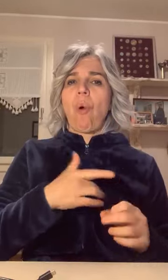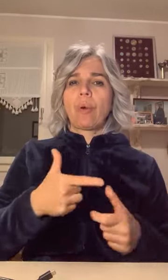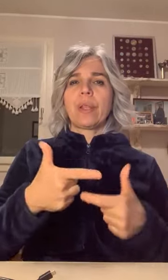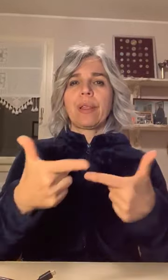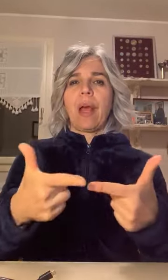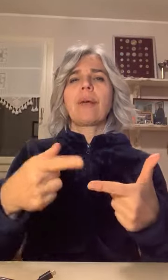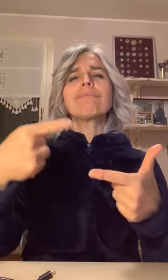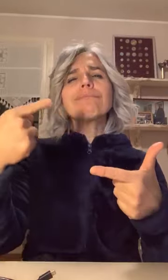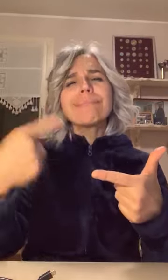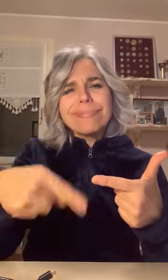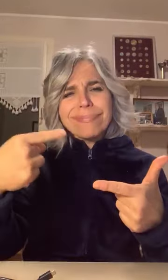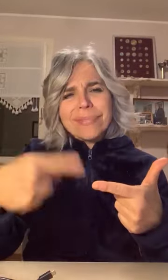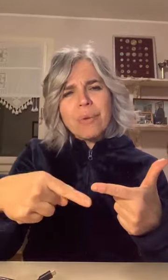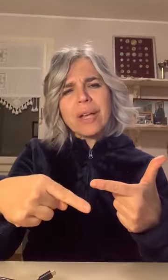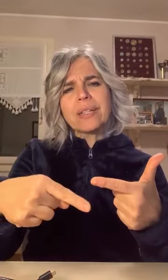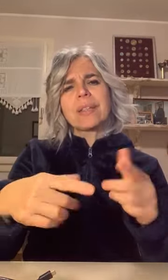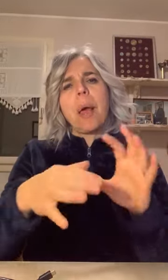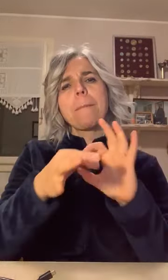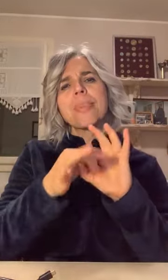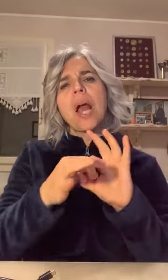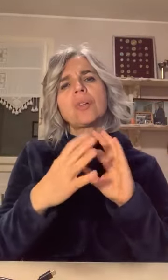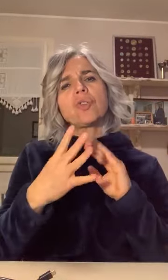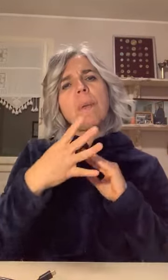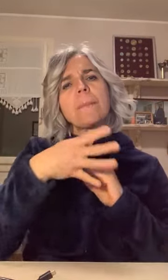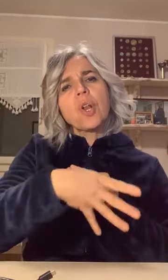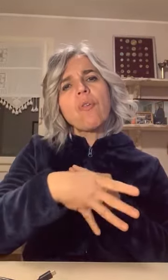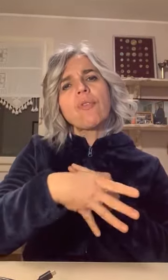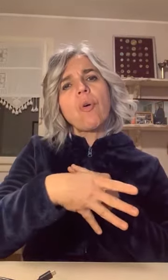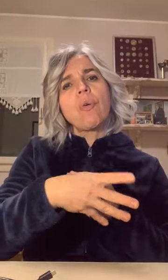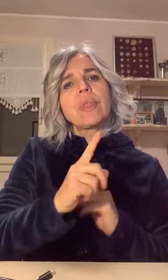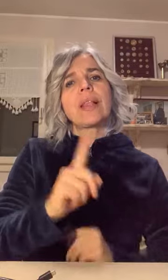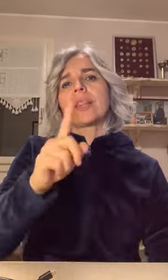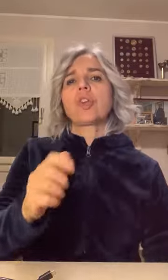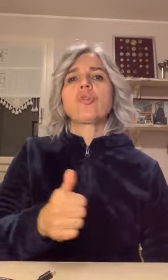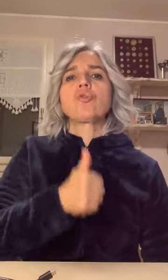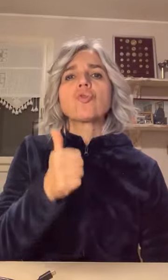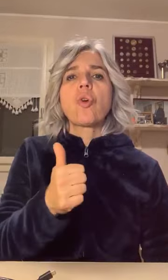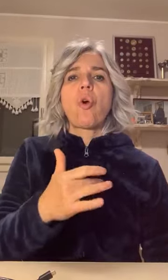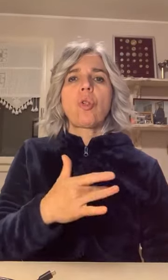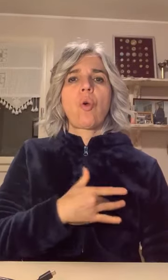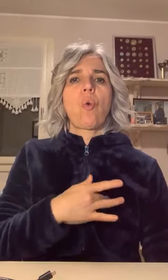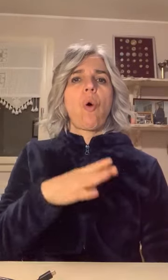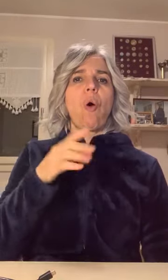pace profonda che solo Dio può dare nel cuore dell'uomo. Non possiamo mettere la testa,